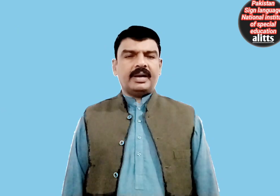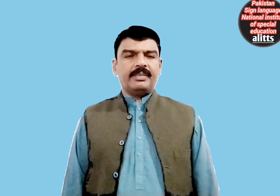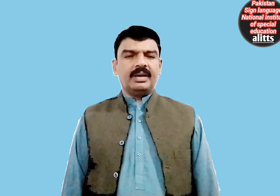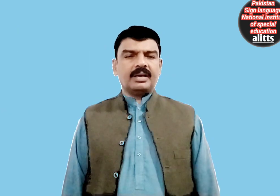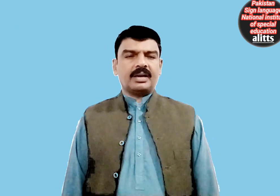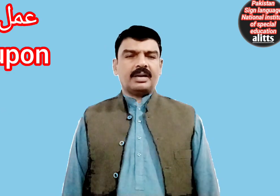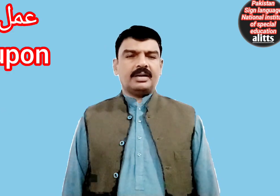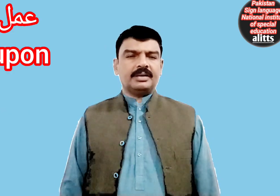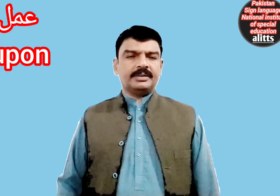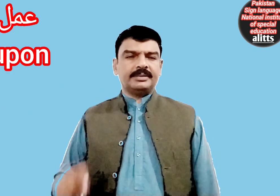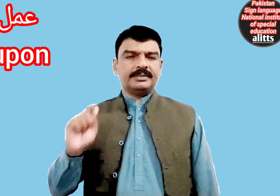अमल करना,